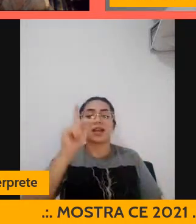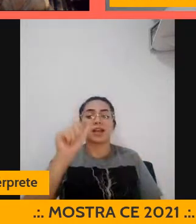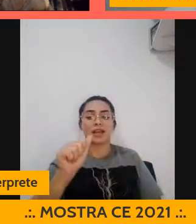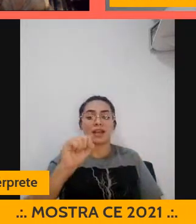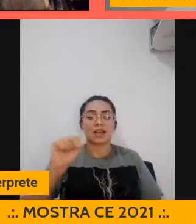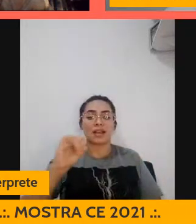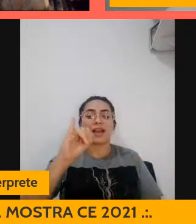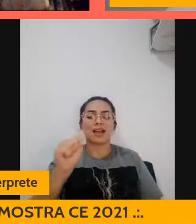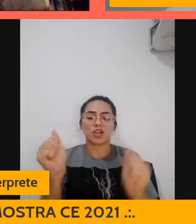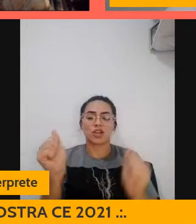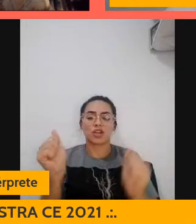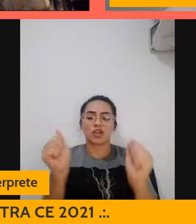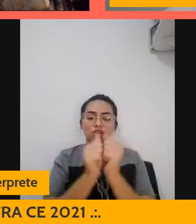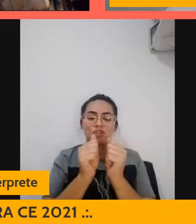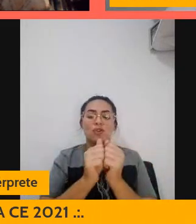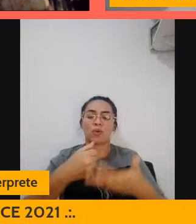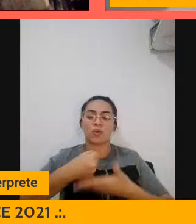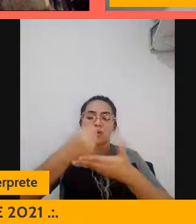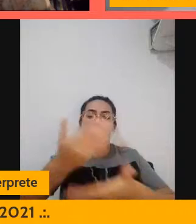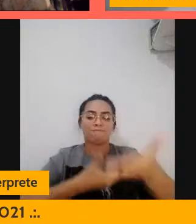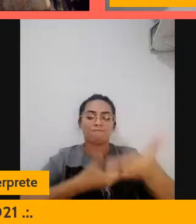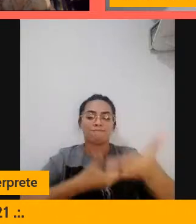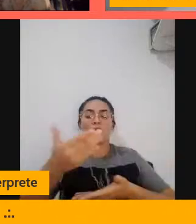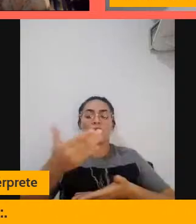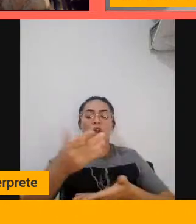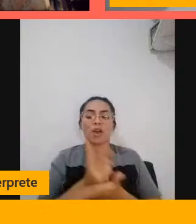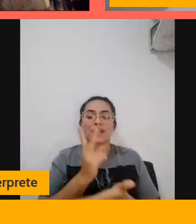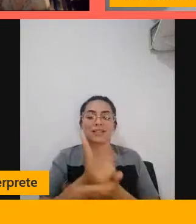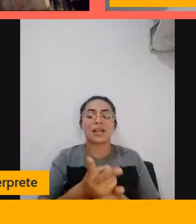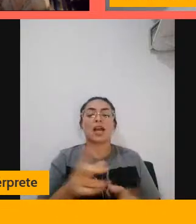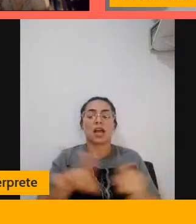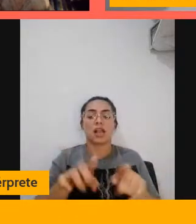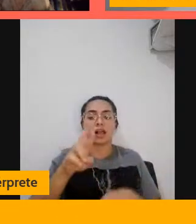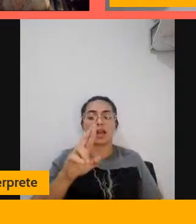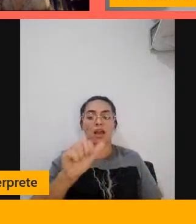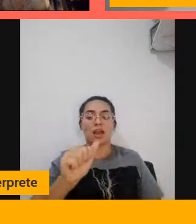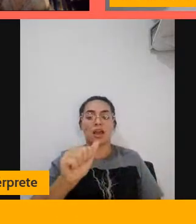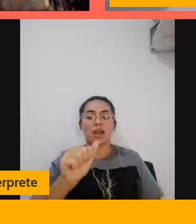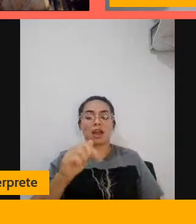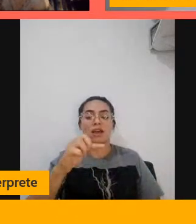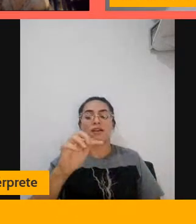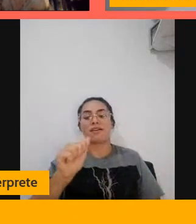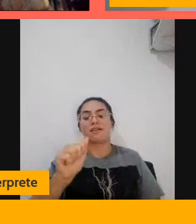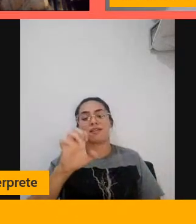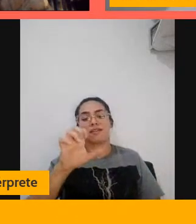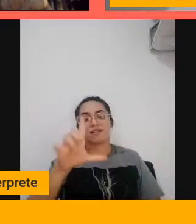né, nos ajudando sempre. Ao Rafael Lucia, né, também, pela